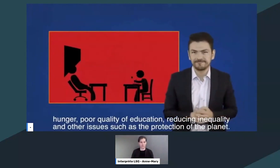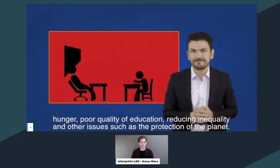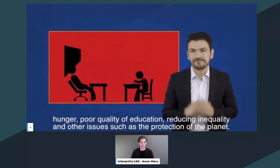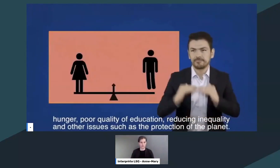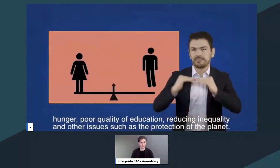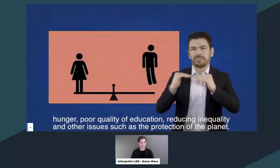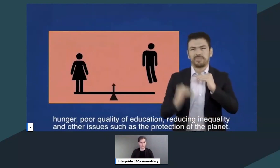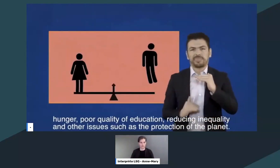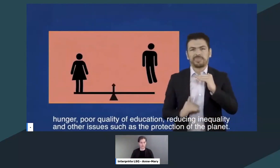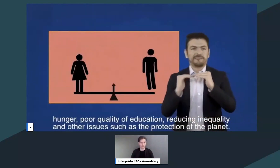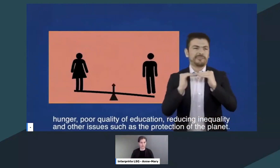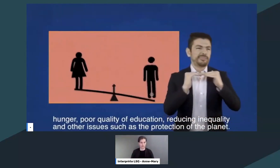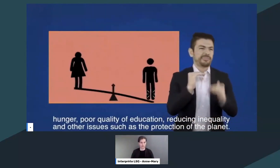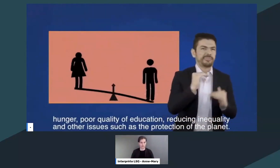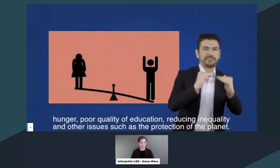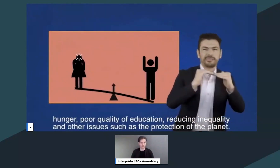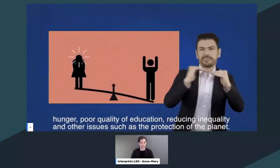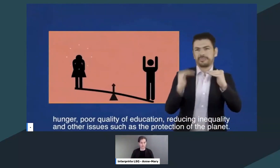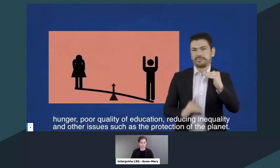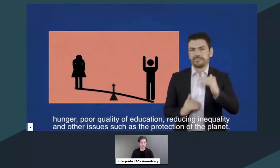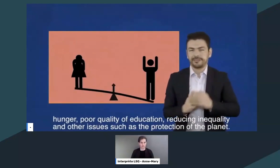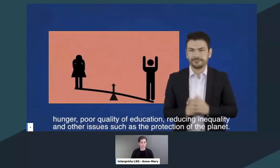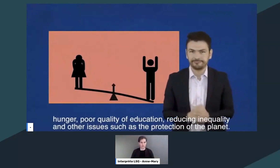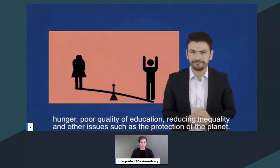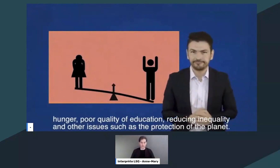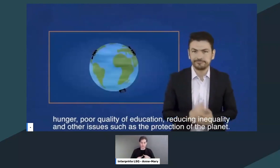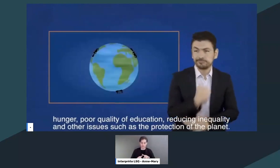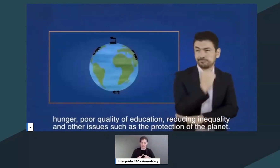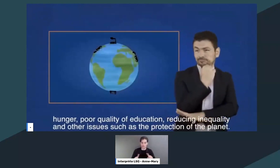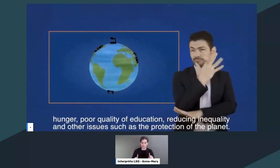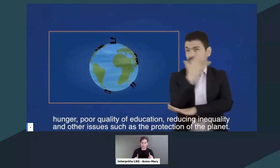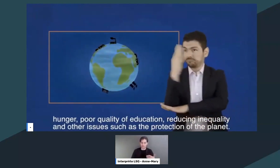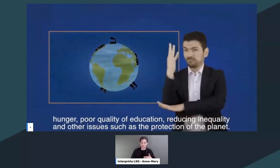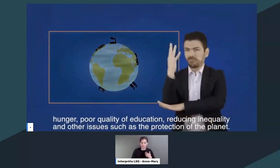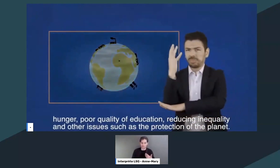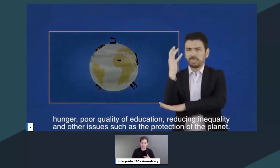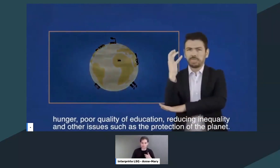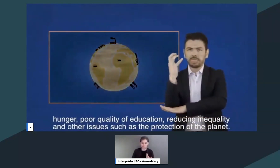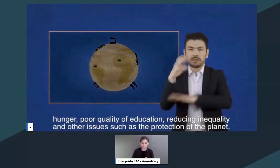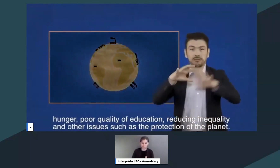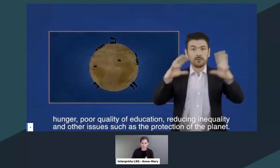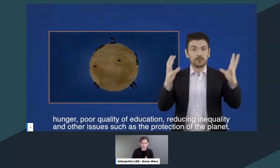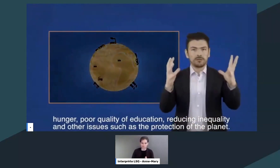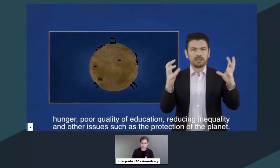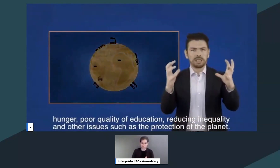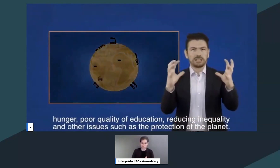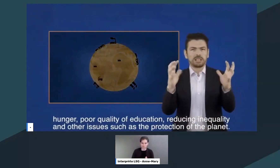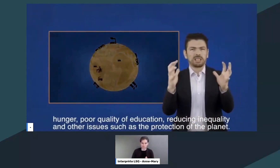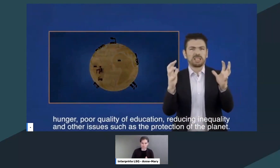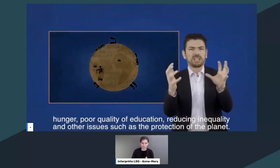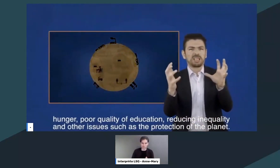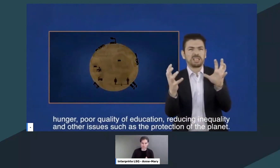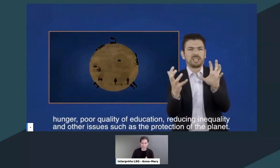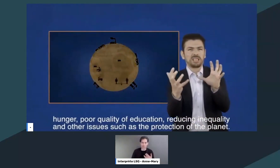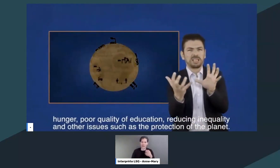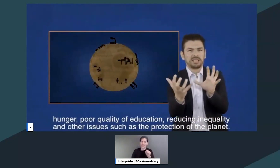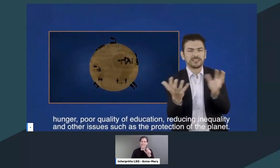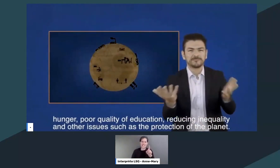l'éducation et la réduction des inégalités et d'autres problèmes comme la protection de la planète.